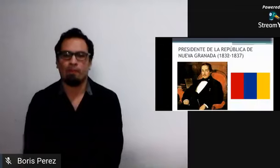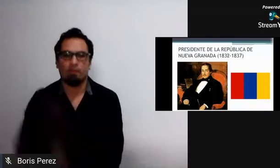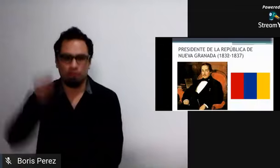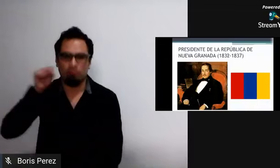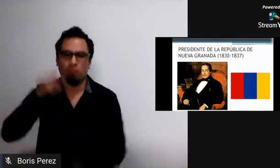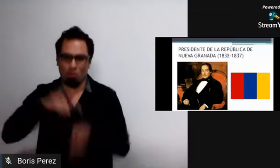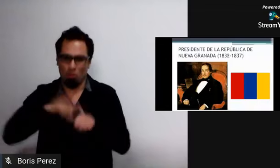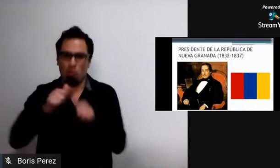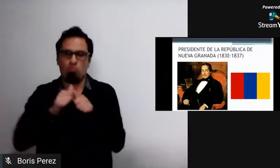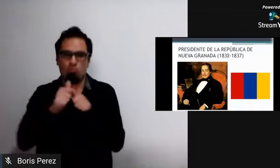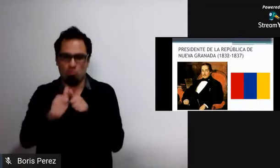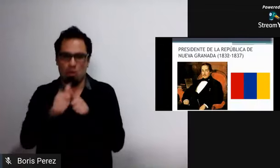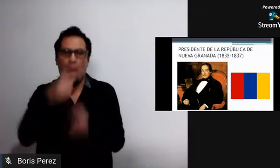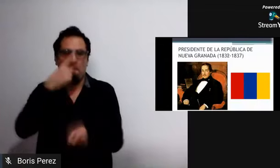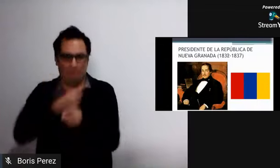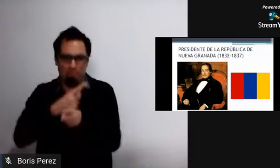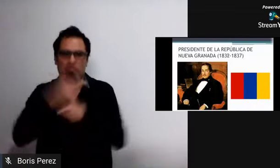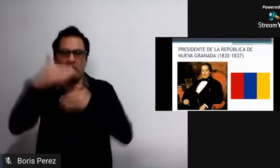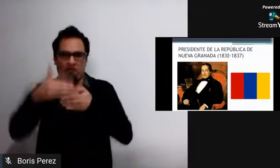Siguiente, por favor.